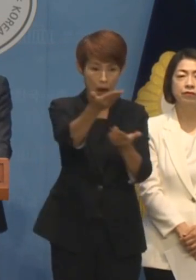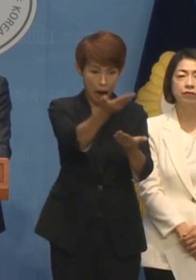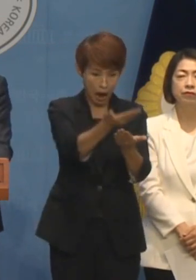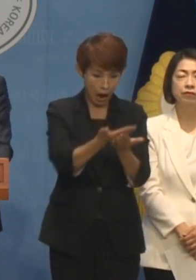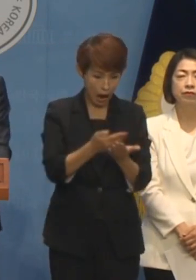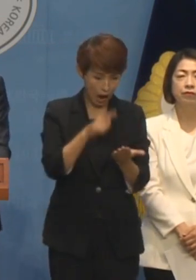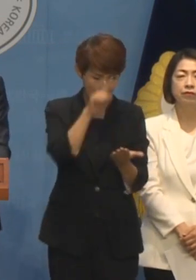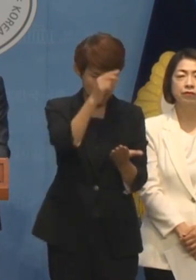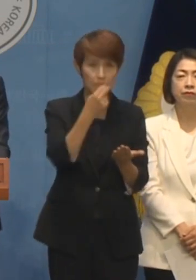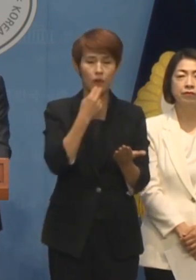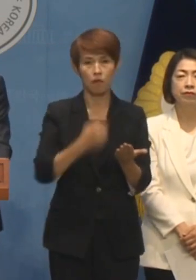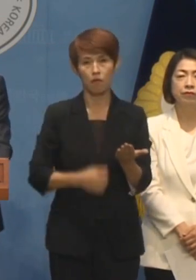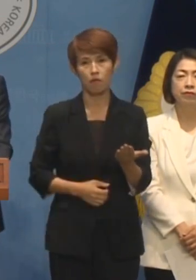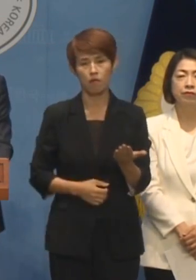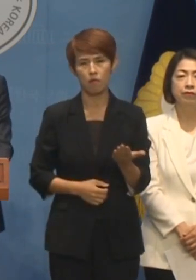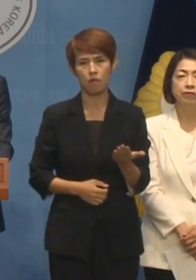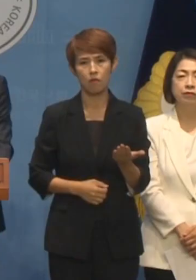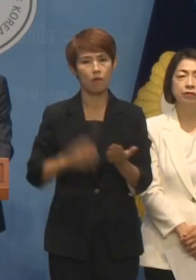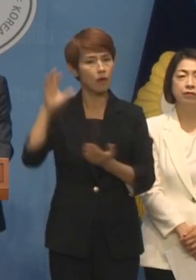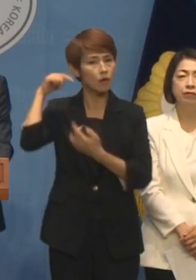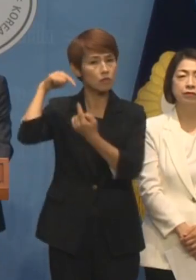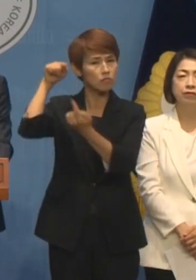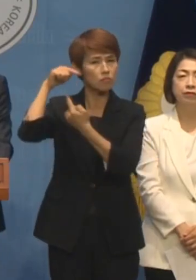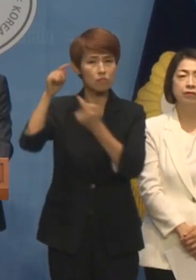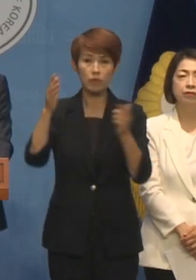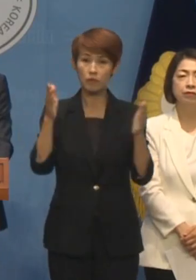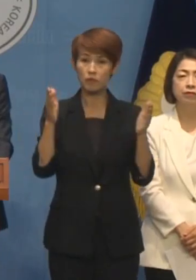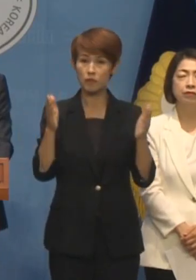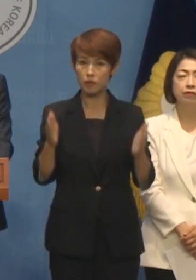않았습니다. 심지어는 청문회 진행되는 동안에